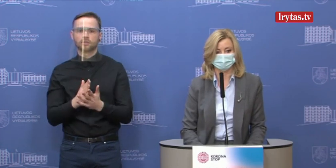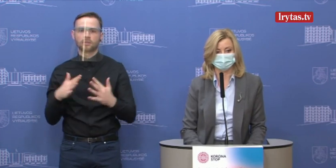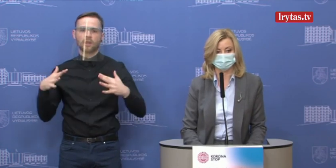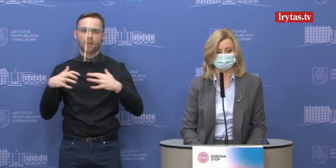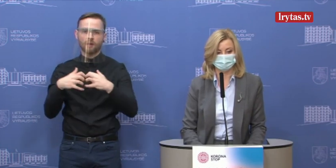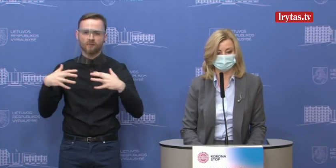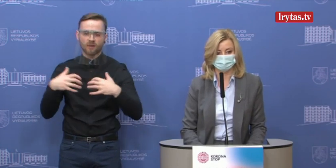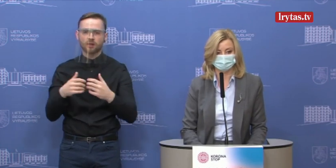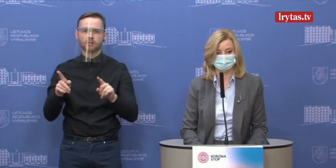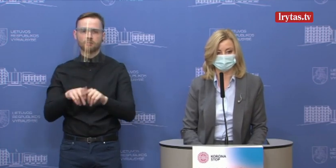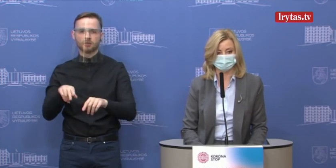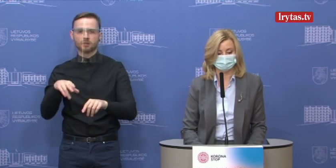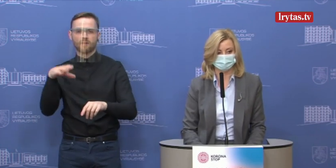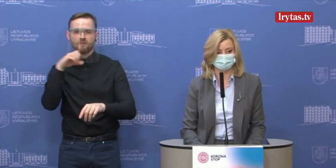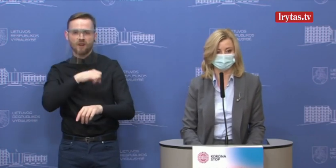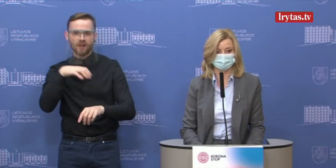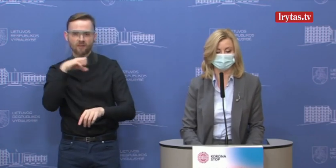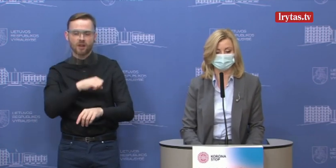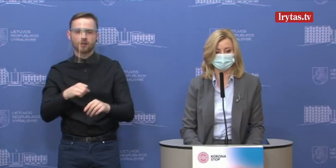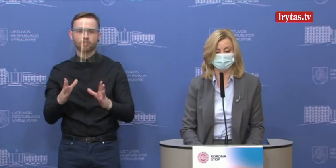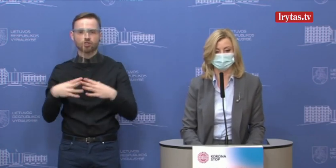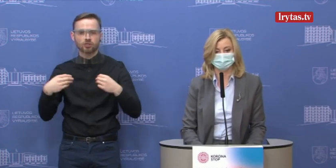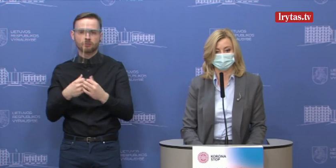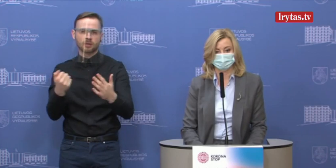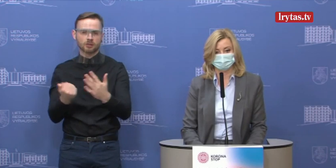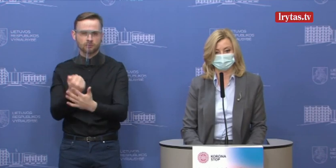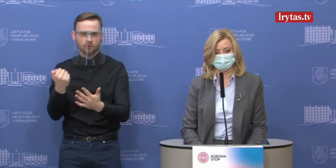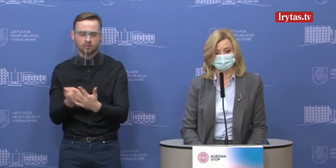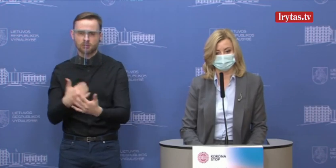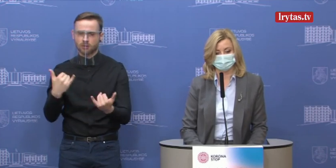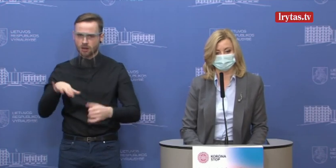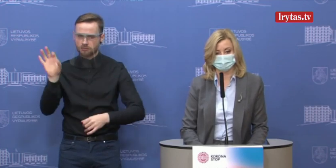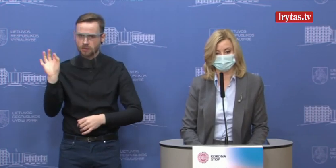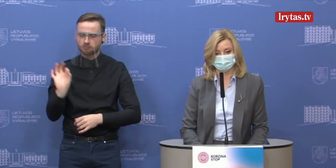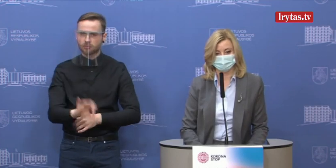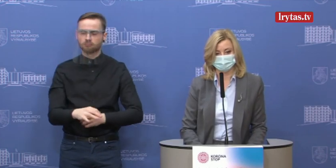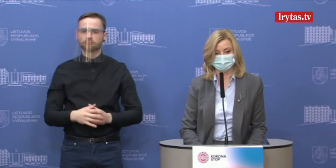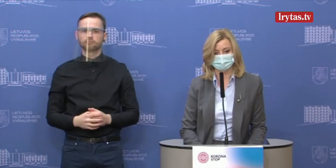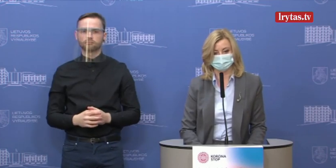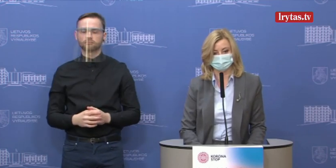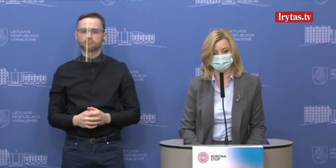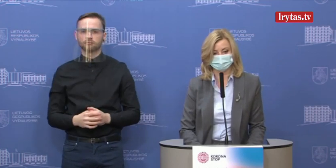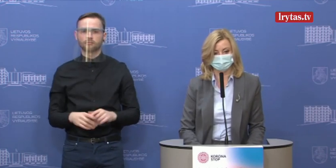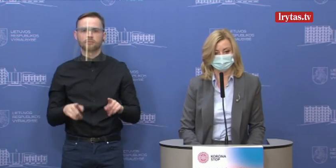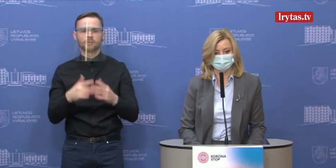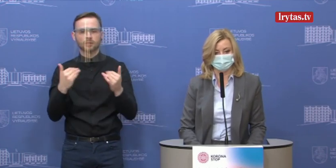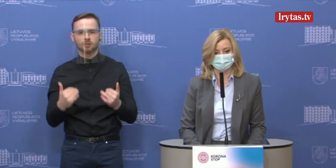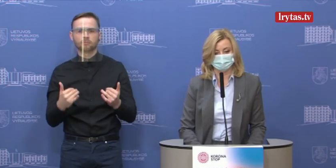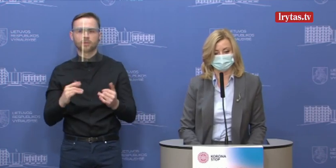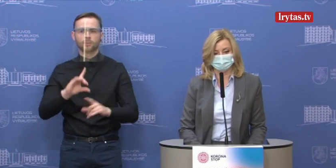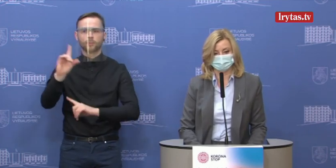tiek nusikalstamumo, kalbant apie smurtą artimoje aplinkoje. Dėl to įvykdomi taip pat prevenciniai